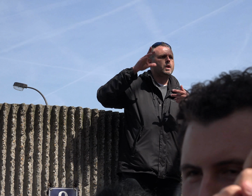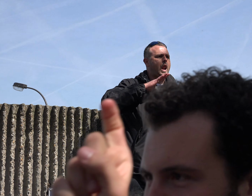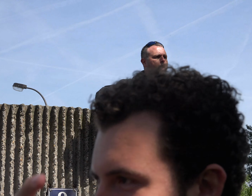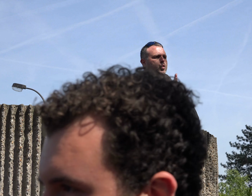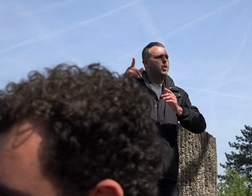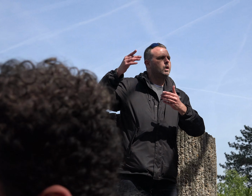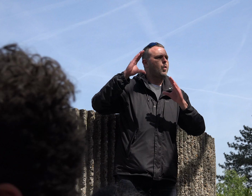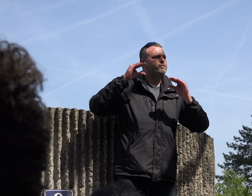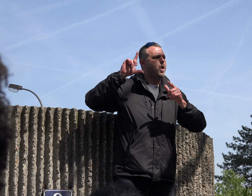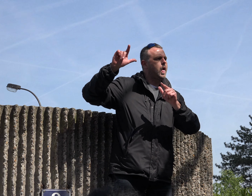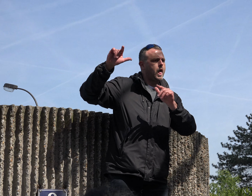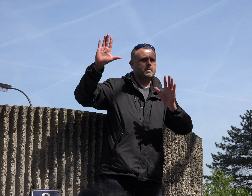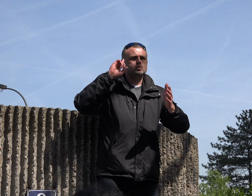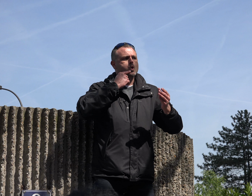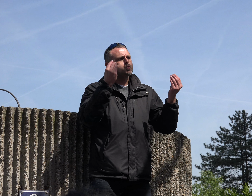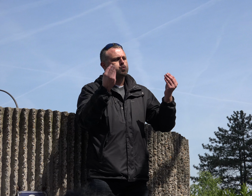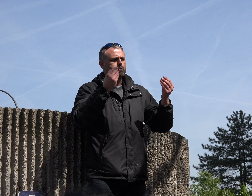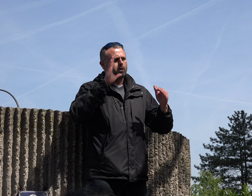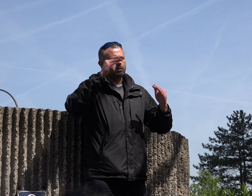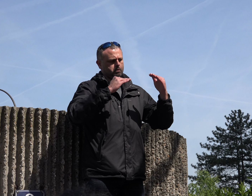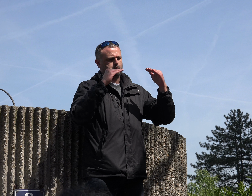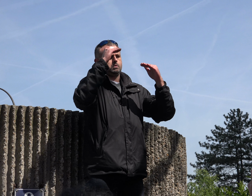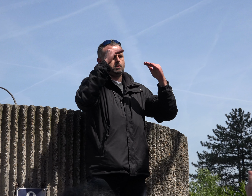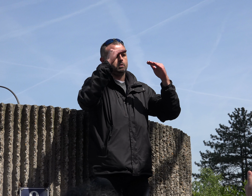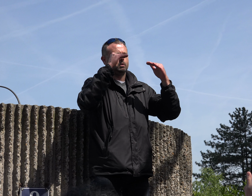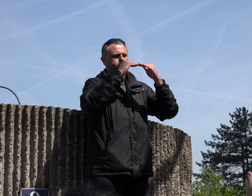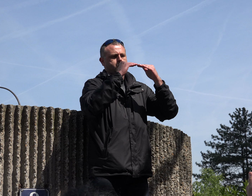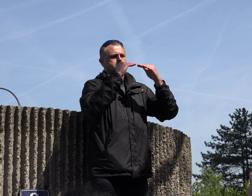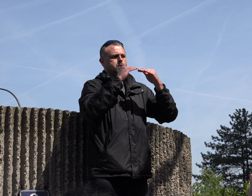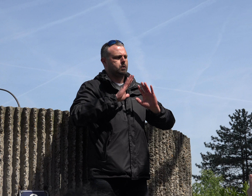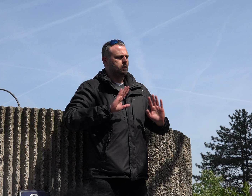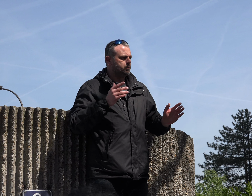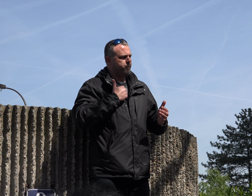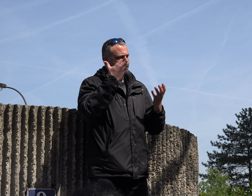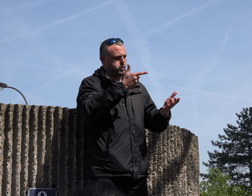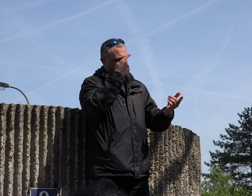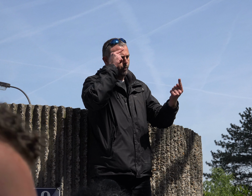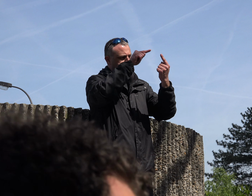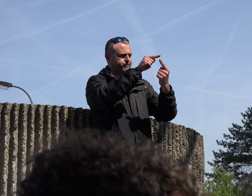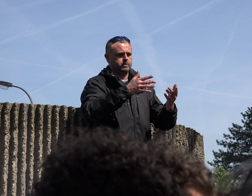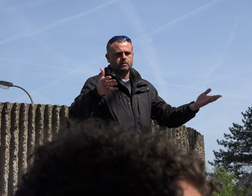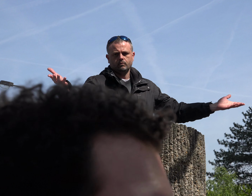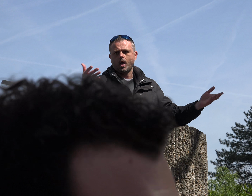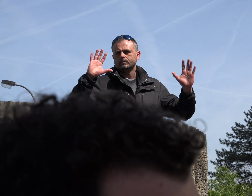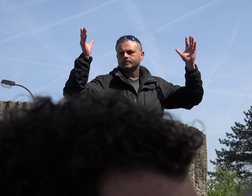Même si les entendants, ils ont la belle vie, ils ont tout, ils ont le confort. Mais les sons, ils sont où dans tout ça? Voilà, il faut qu'on arrive à être à égalité dans notre